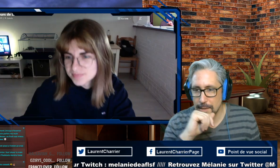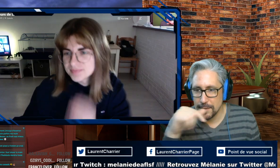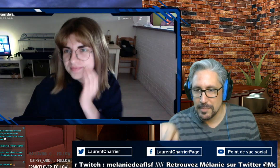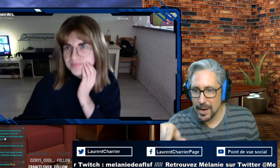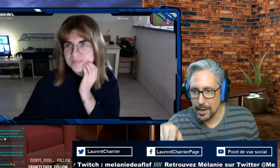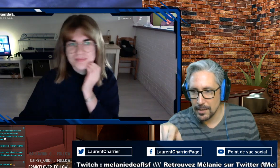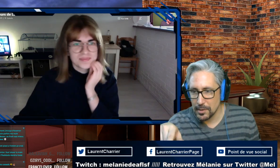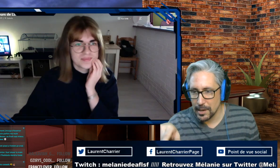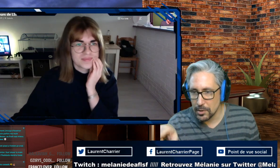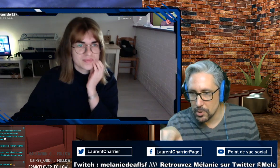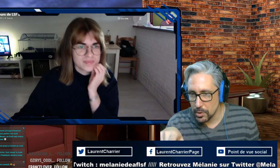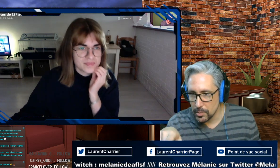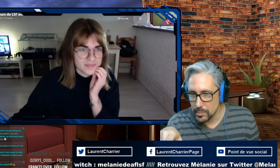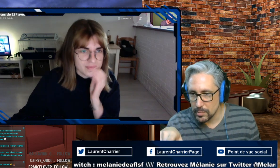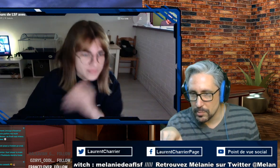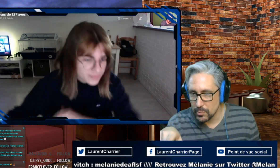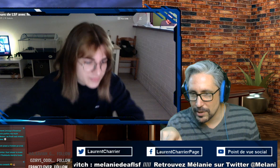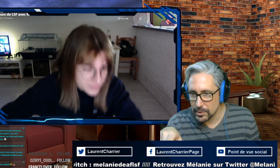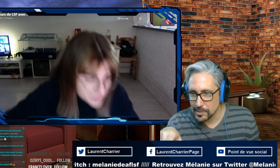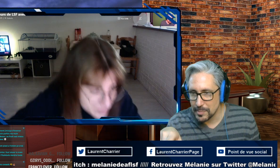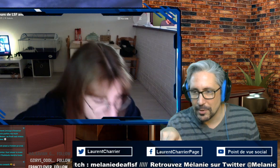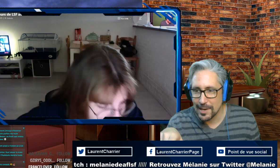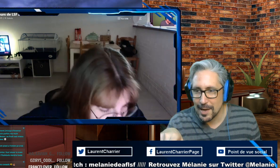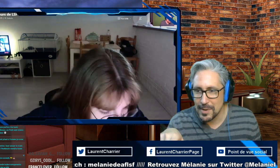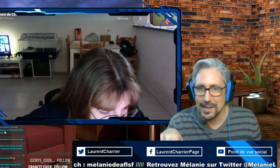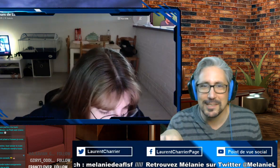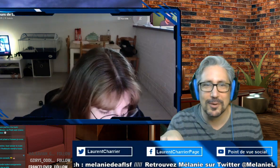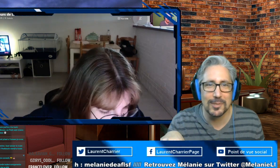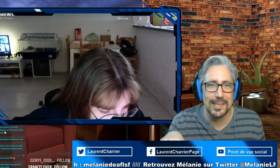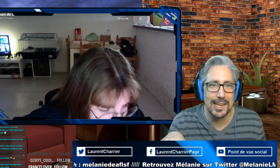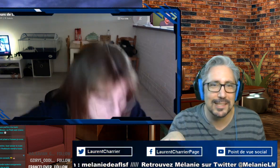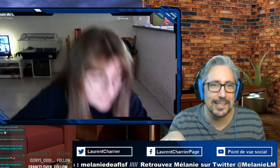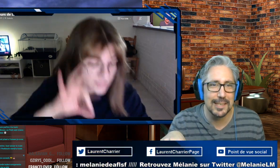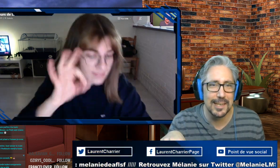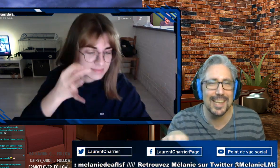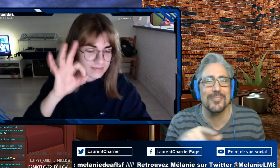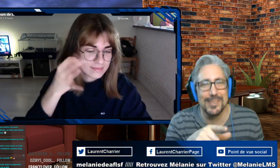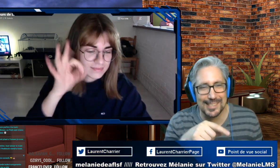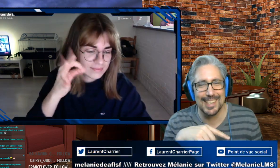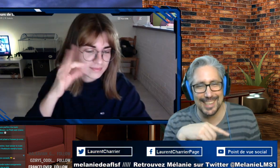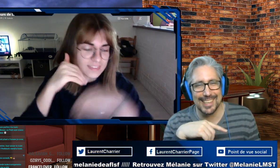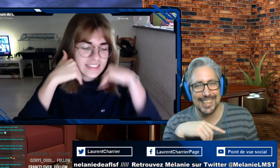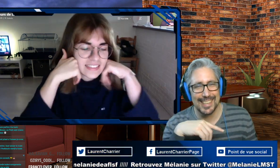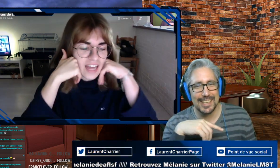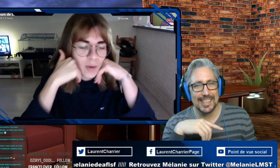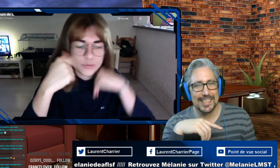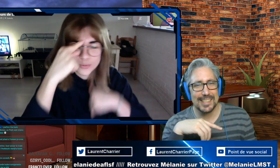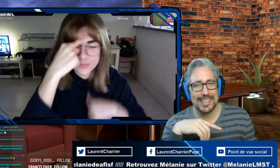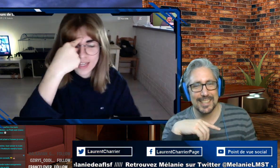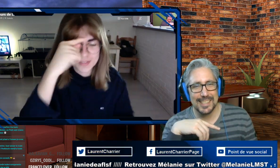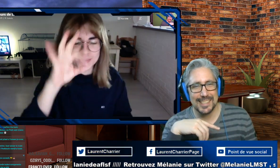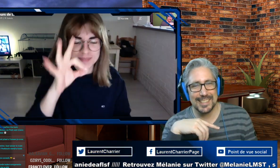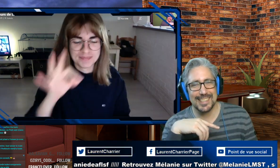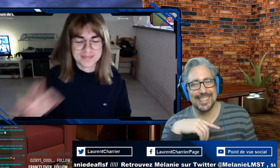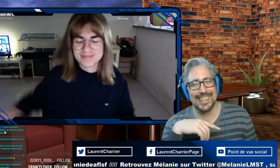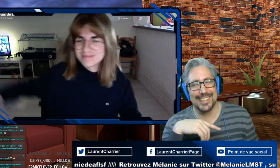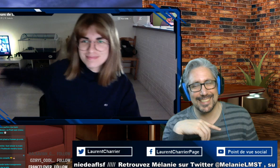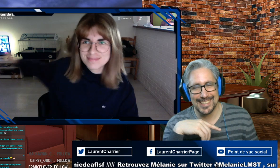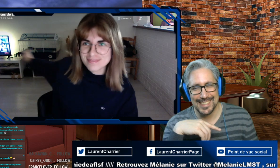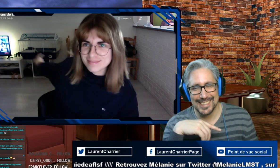Il y a un animal dans la grande boîte transparente derrière Mélanie à côté de la télé. Oui, c'est. C'est un coucher d'un,